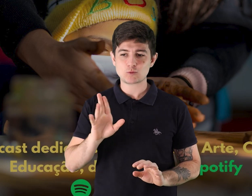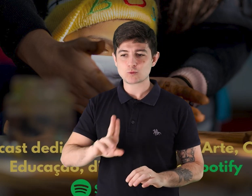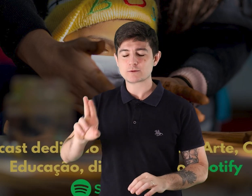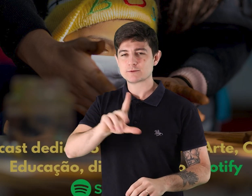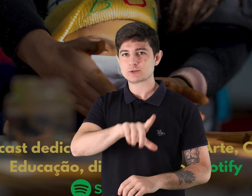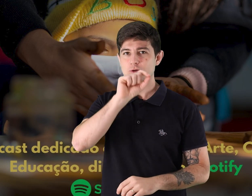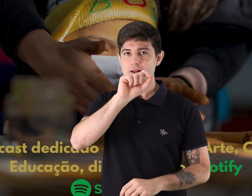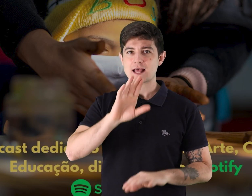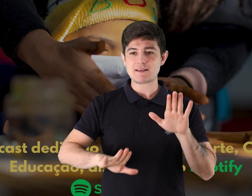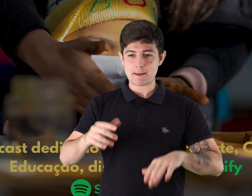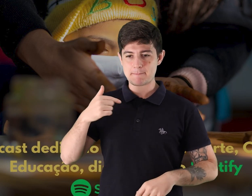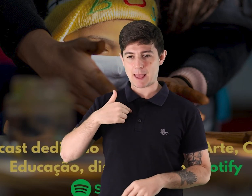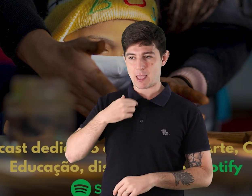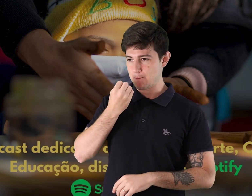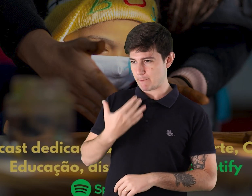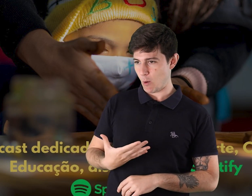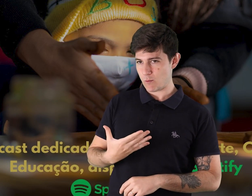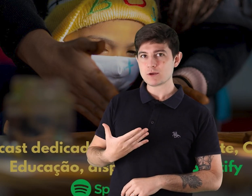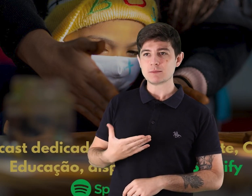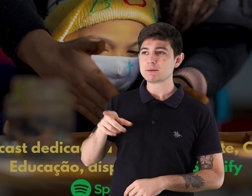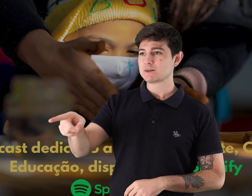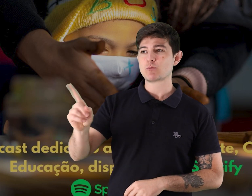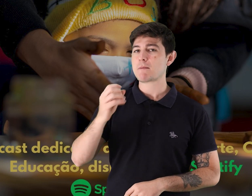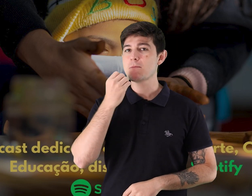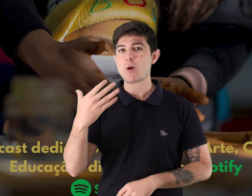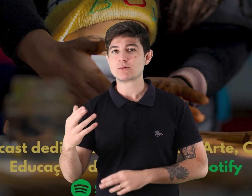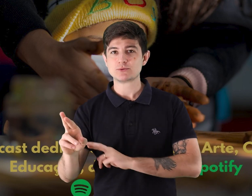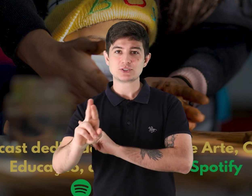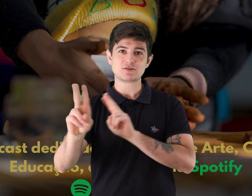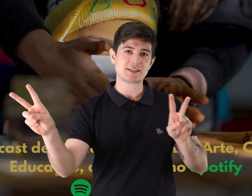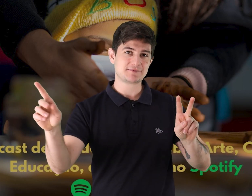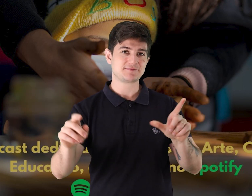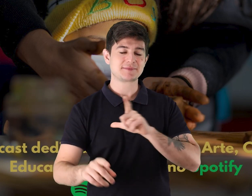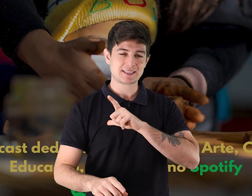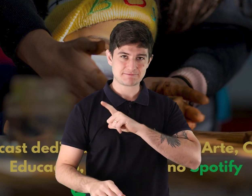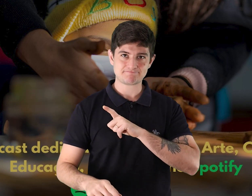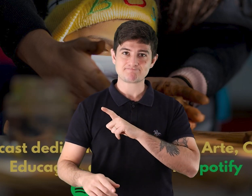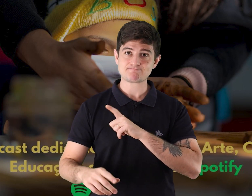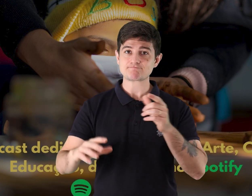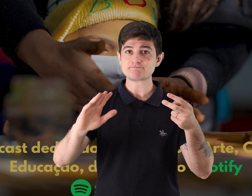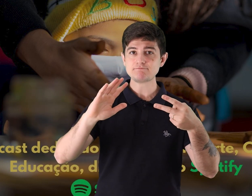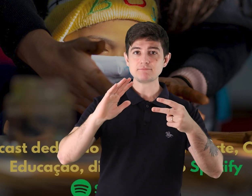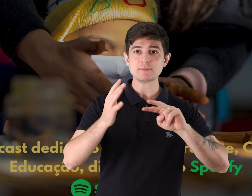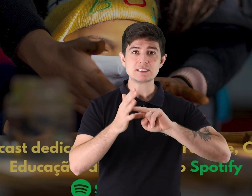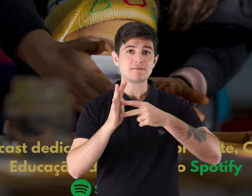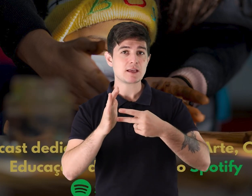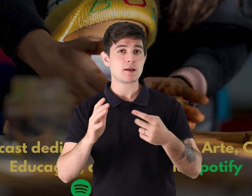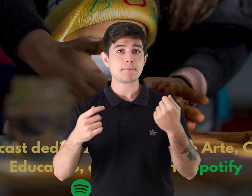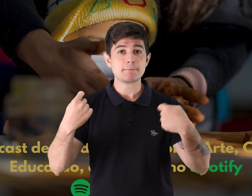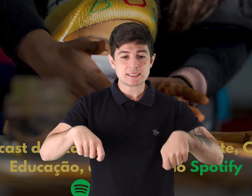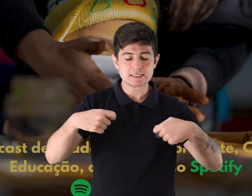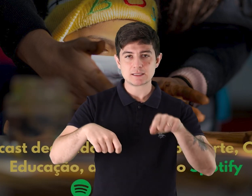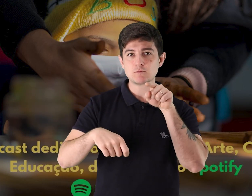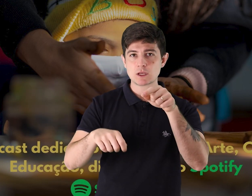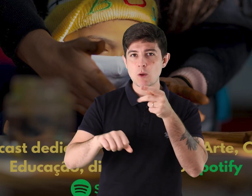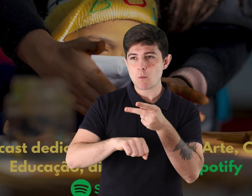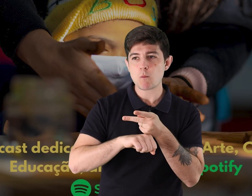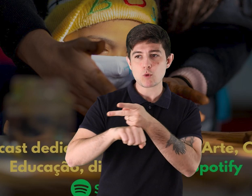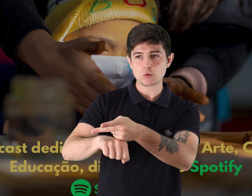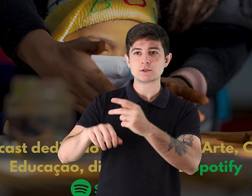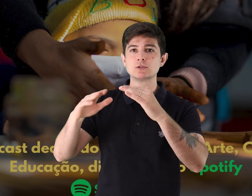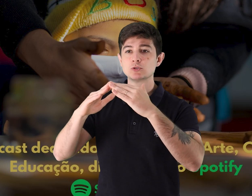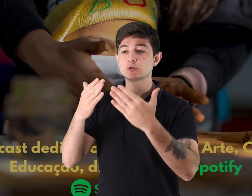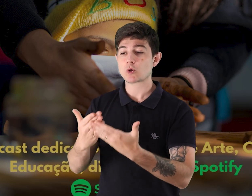pessoal, O que é bom para mim pode não ser bom para você. Sim. Então você deve buscar